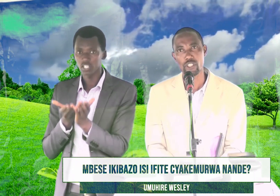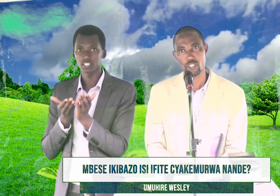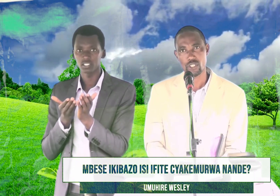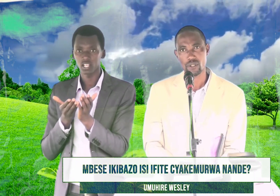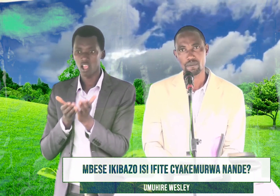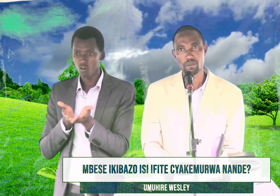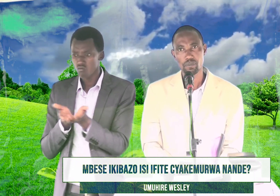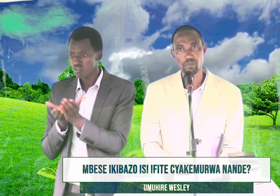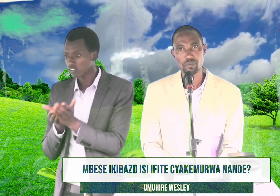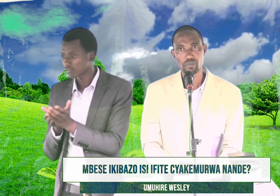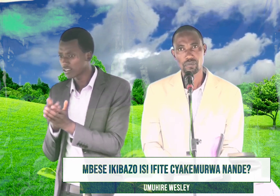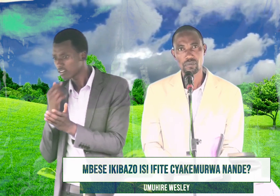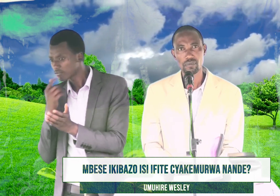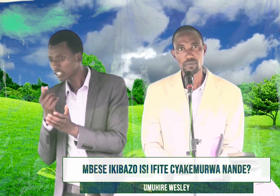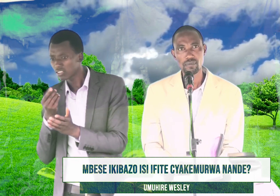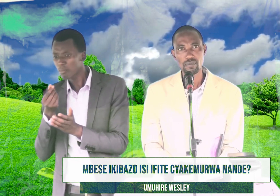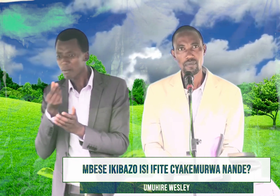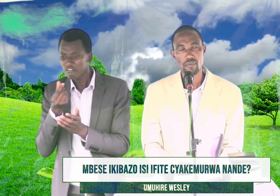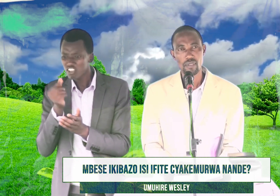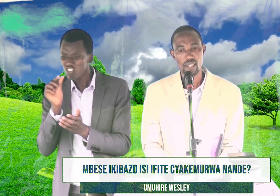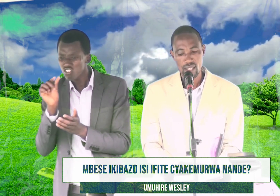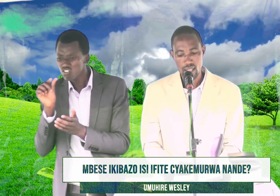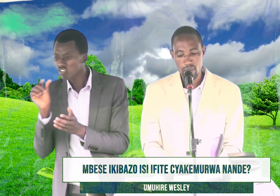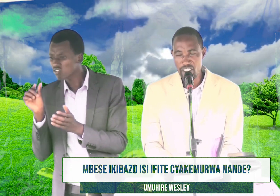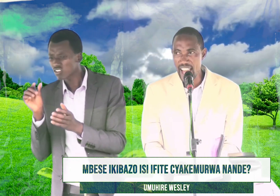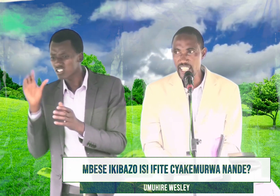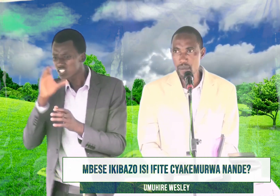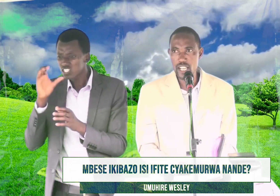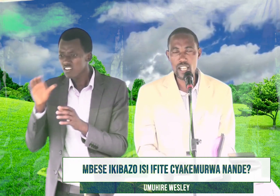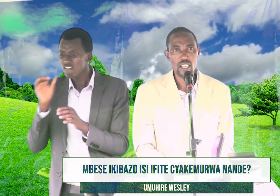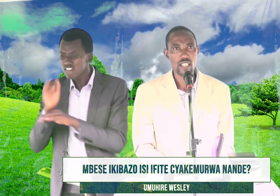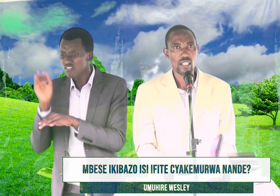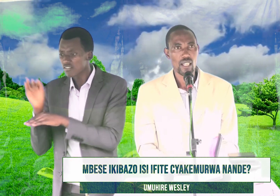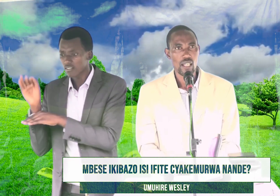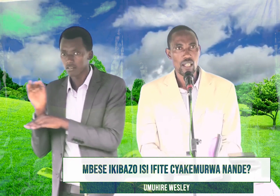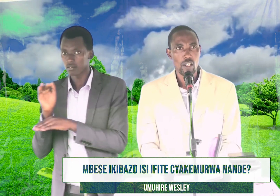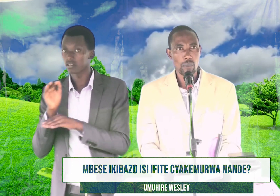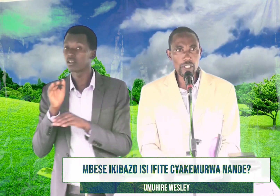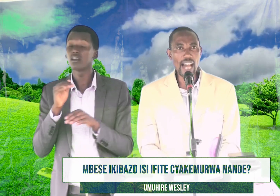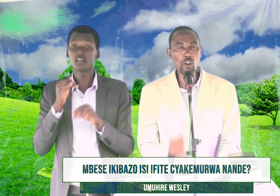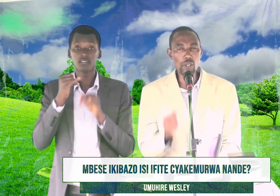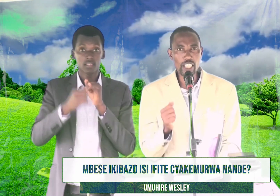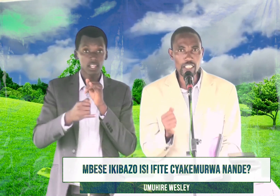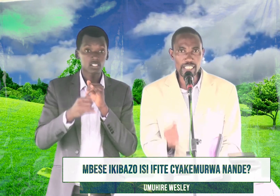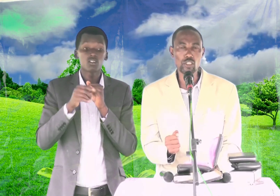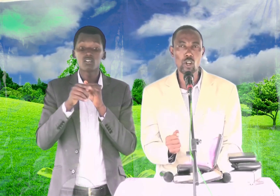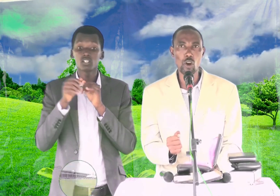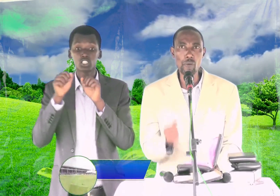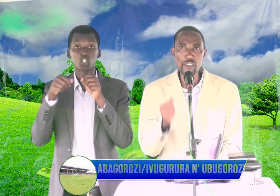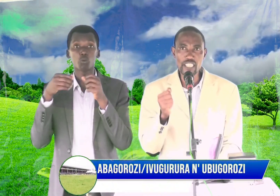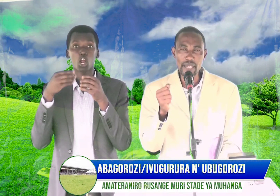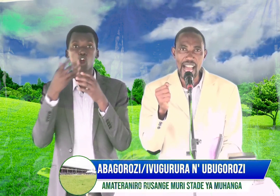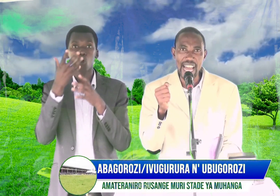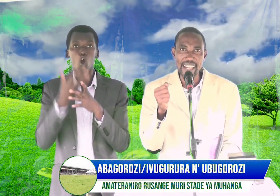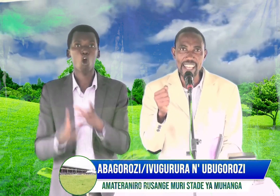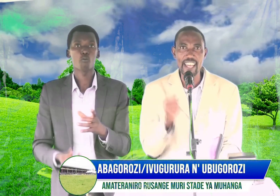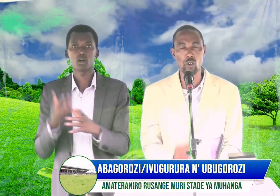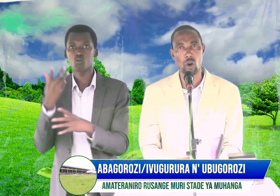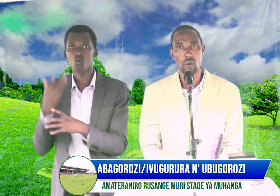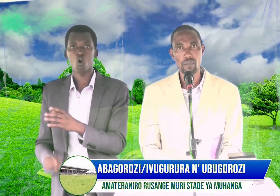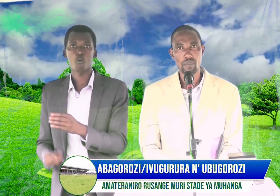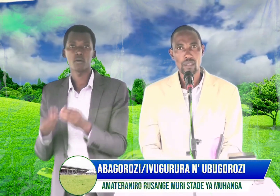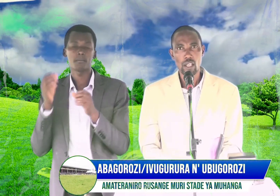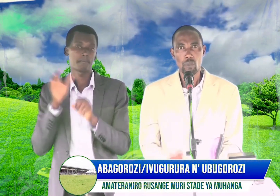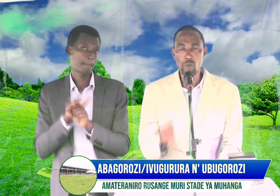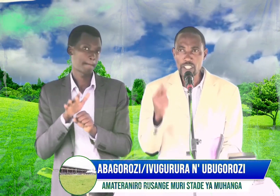uzahomba byinshi. Bavandimwe, burya ubukristo bufite ibiranga